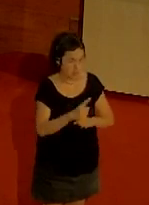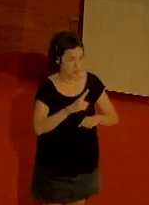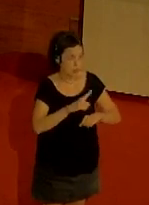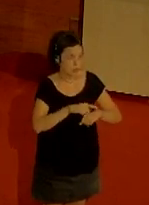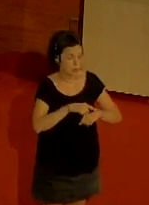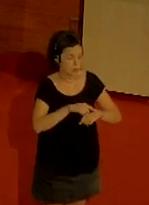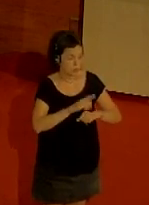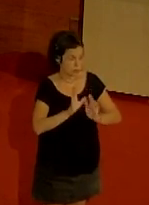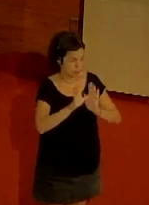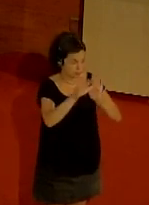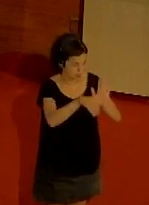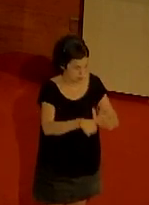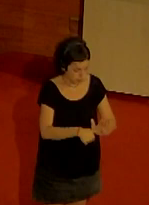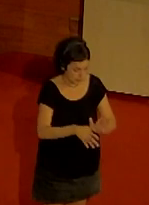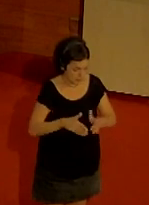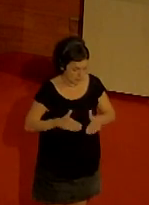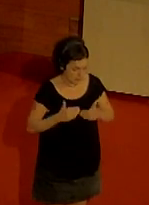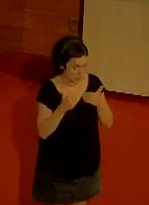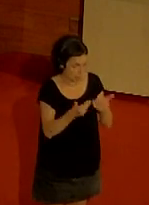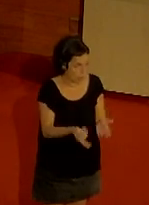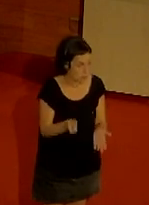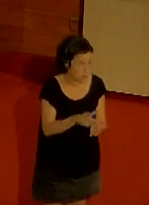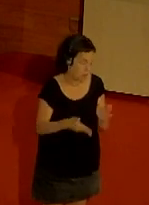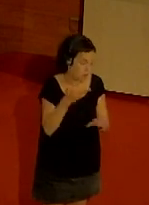volver, ya no veías eso, había una